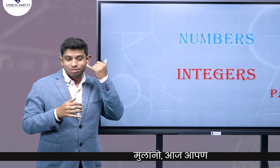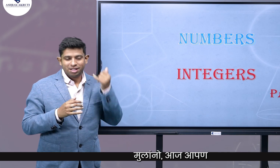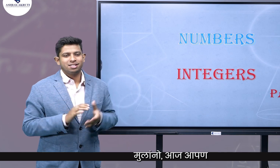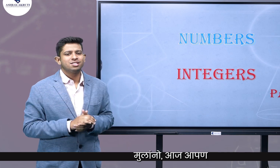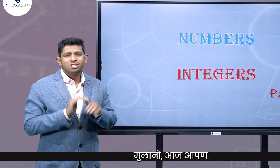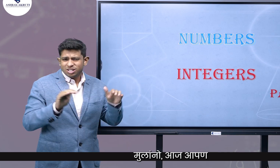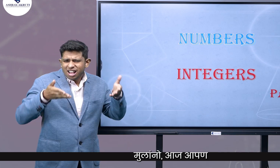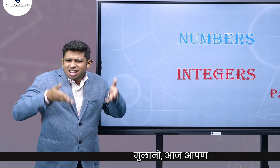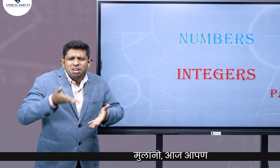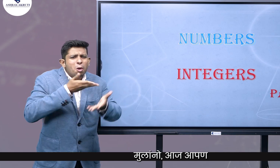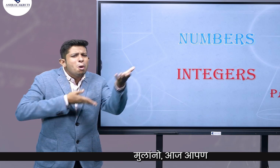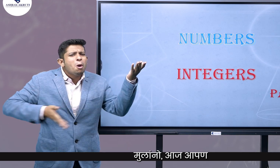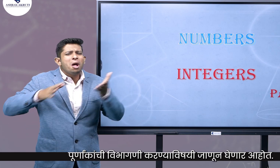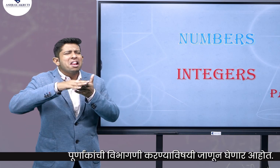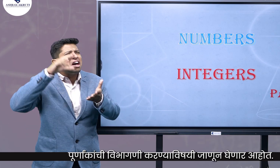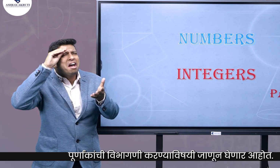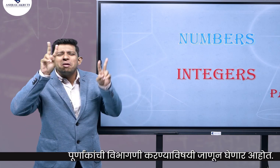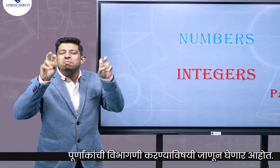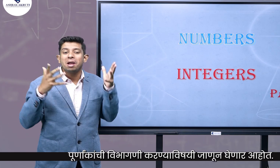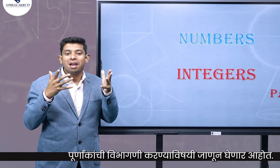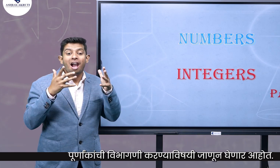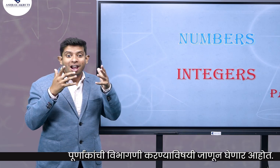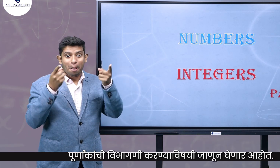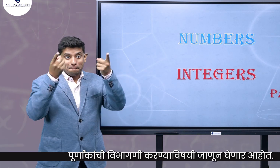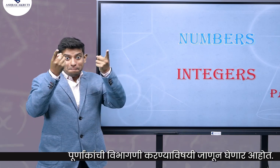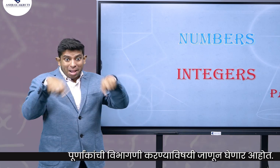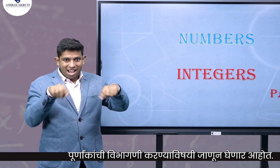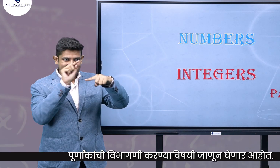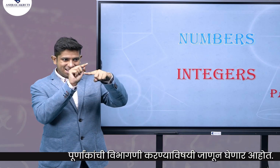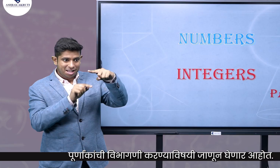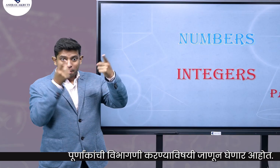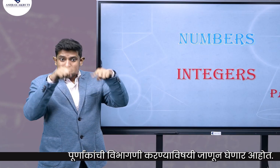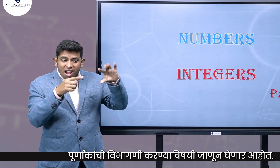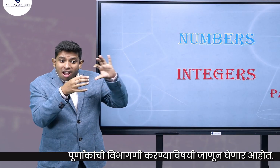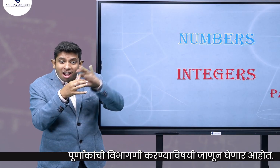मुलांनो, आज आपण पूर्णकांची विभागणी करण्याविषयी जाणून घेणार आहोत.